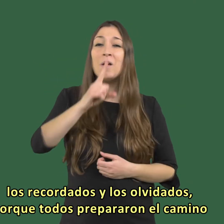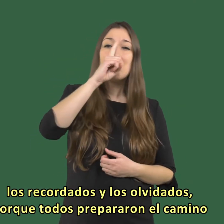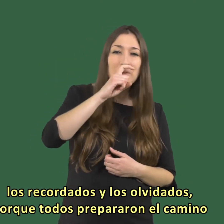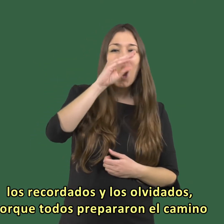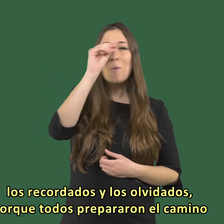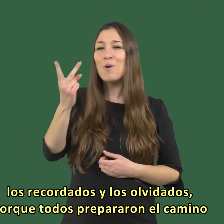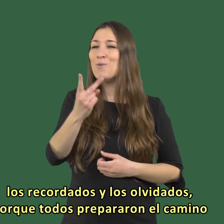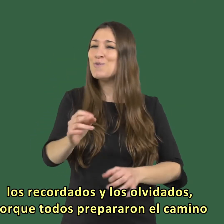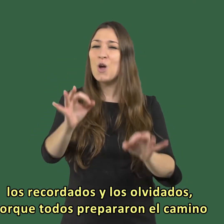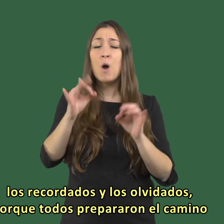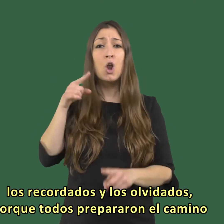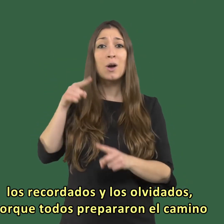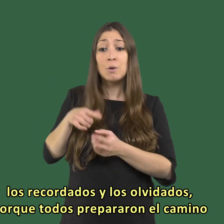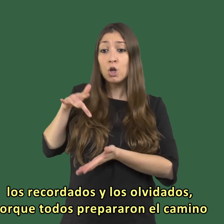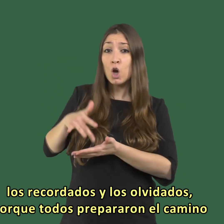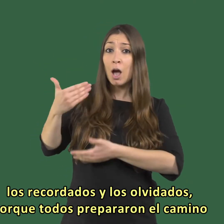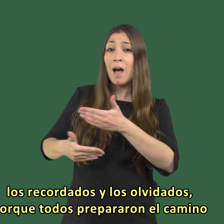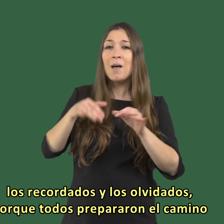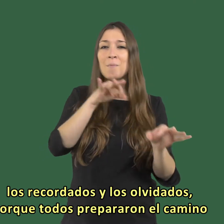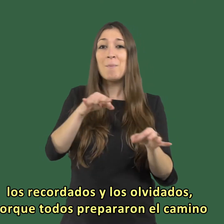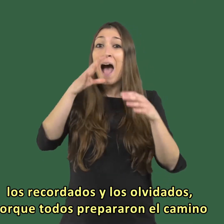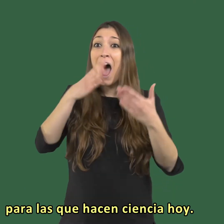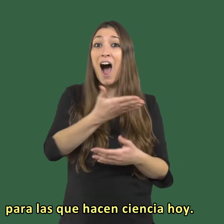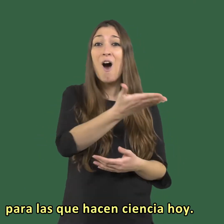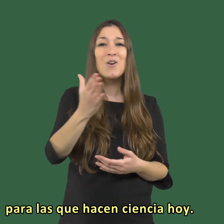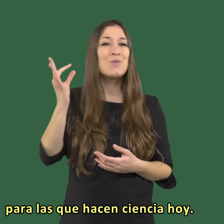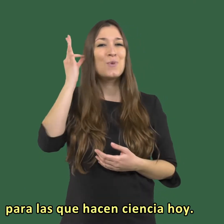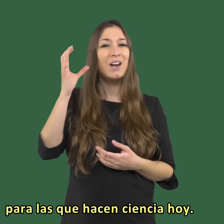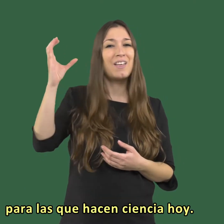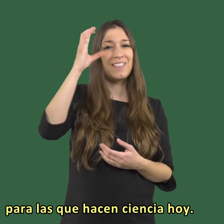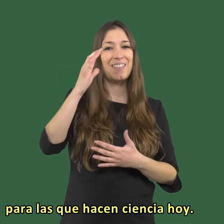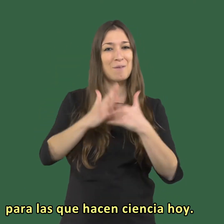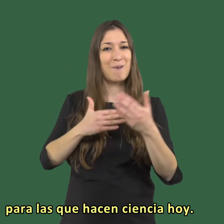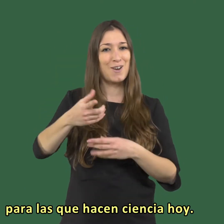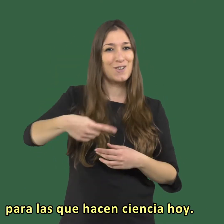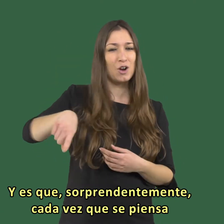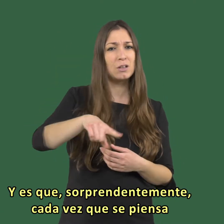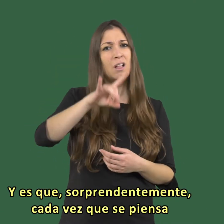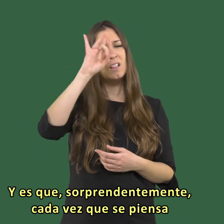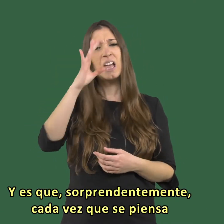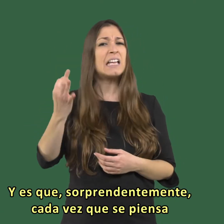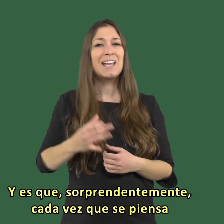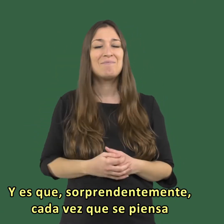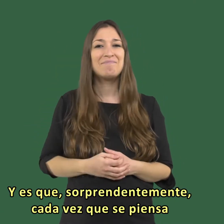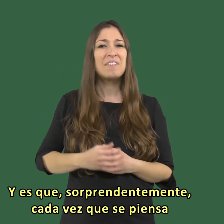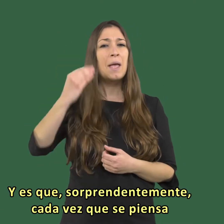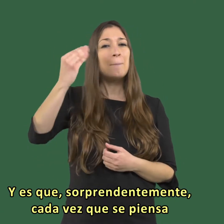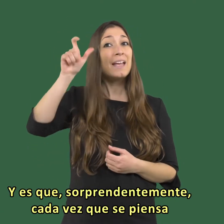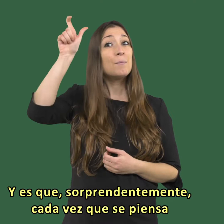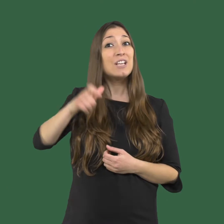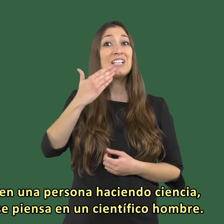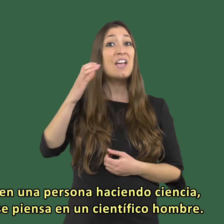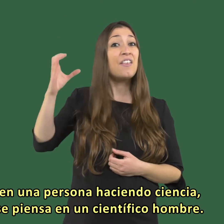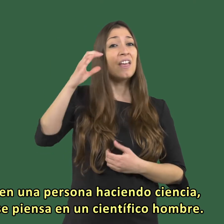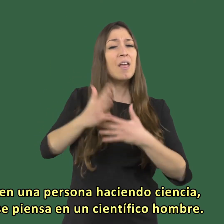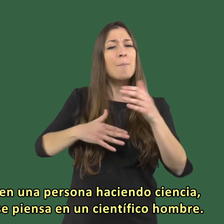los recordados y los olvidados, porque todos prepararon el camino para las que hacen ciencia hoy. Y es que, sorprendentemente, cada vez que se piensa en